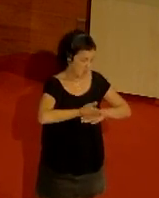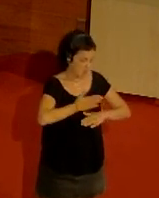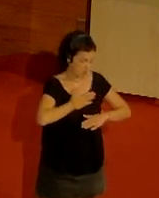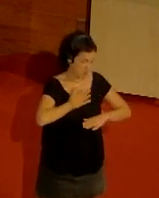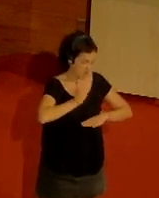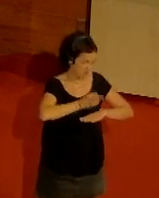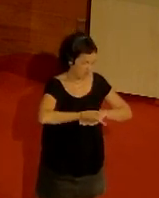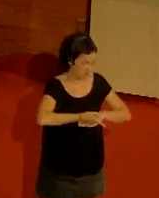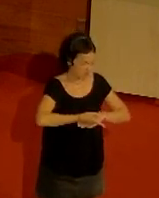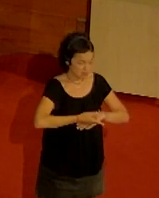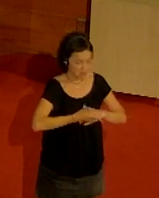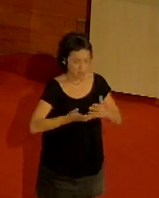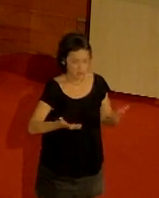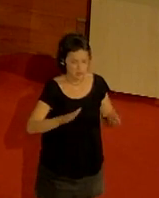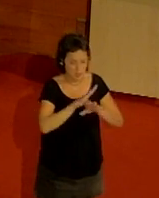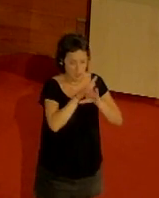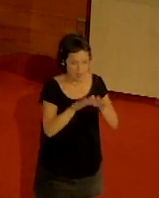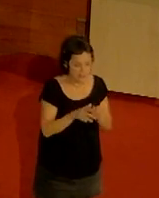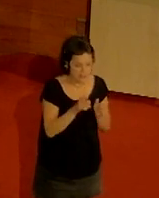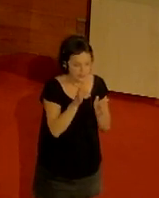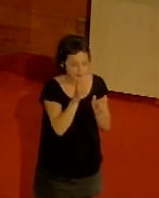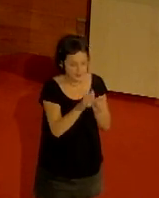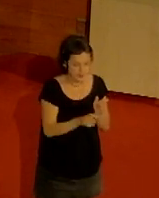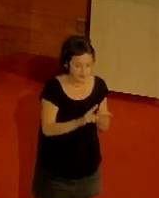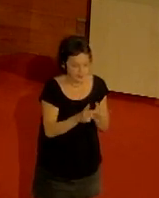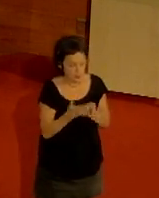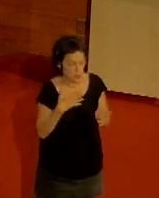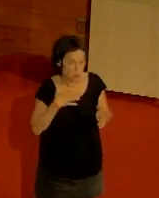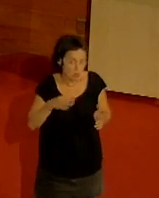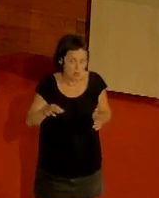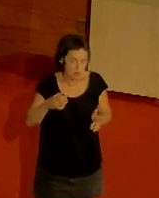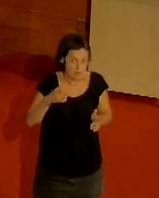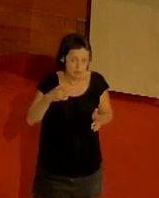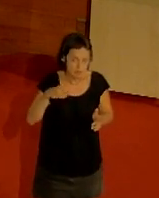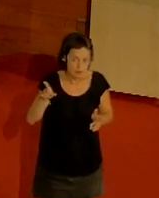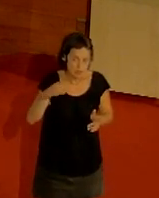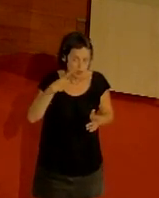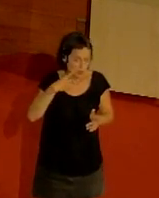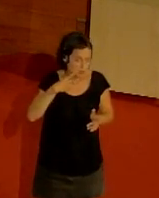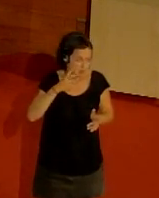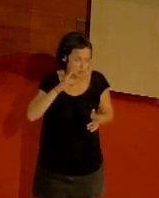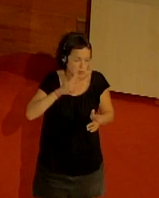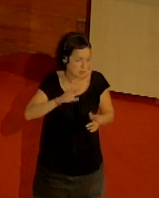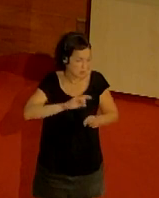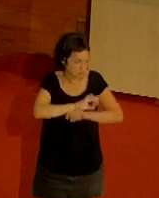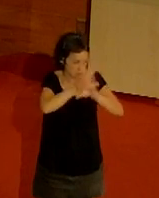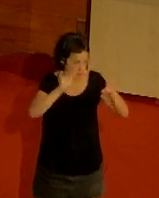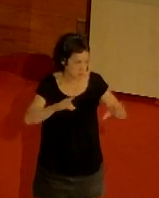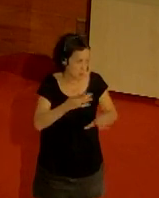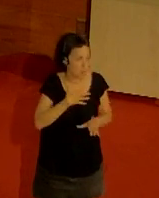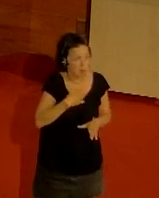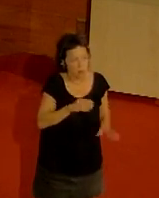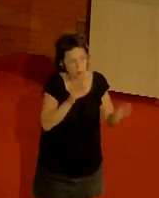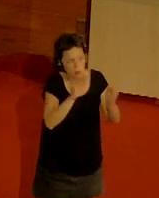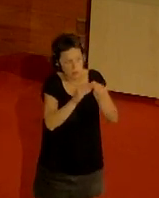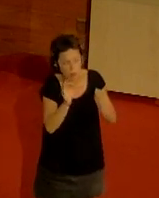Que nos llega y que al final... eso es lo más evidente, quizá, ¿no? Lo que pues, ahora lo podemos compartir o no, pero más o